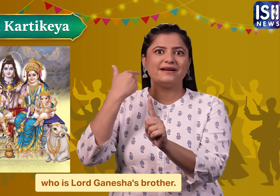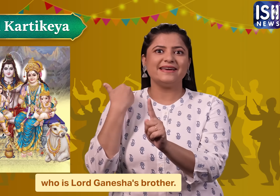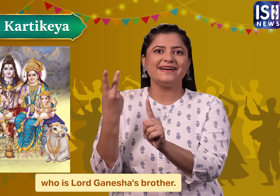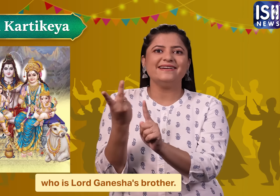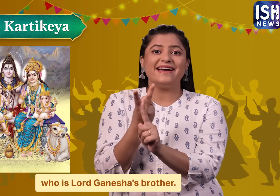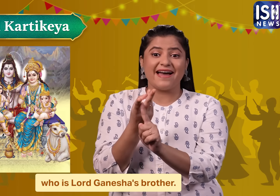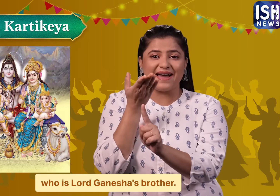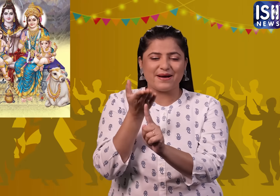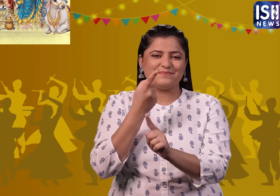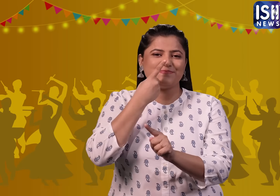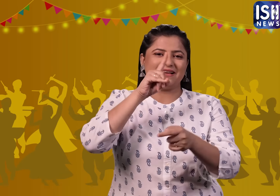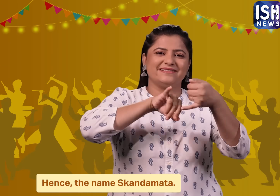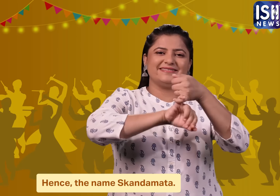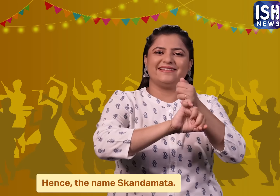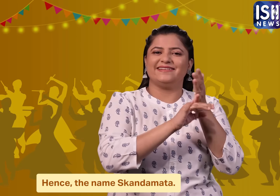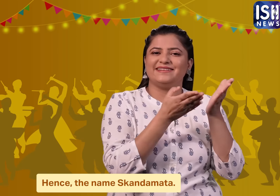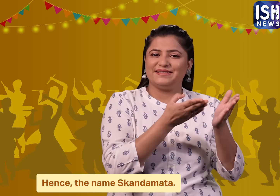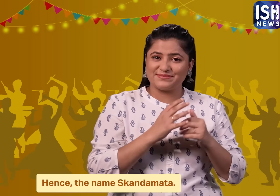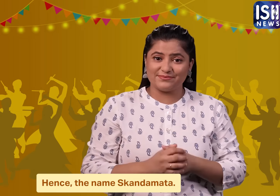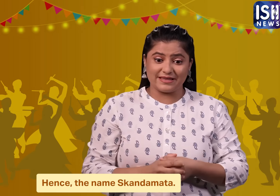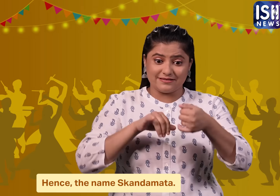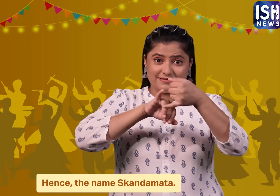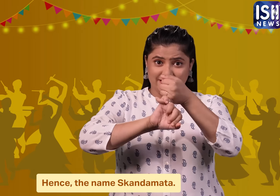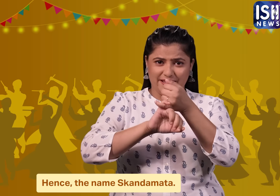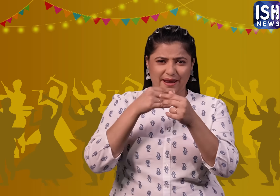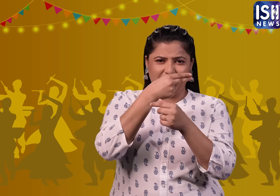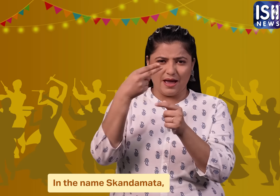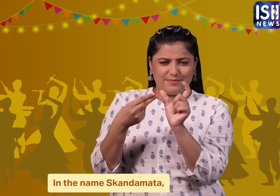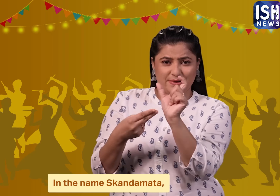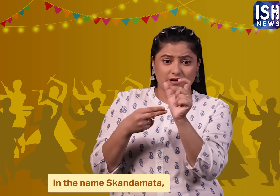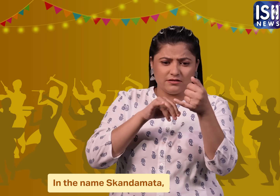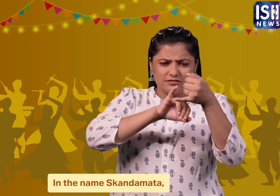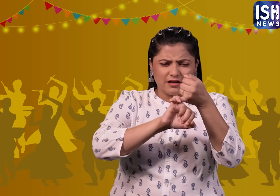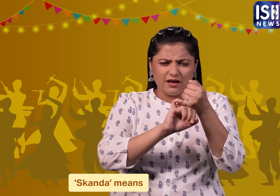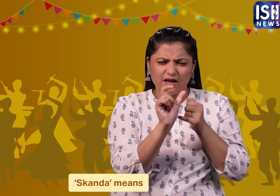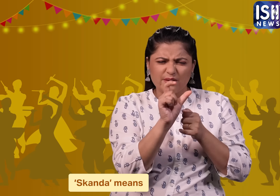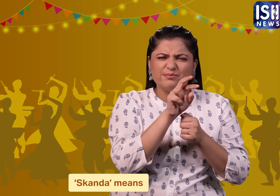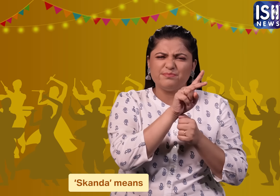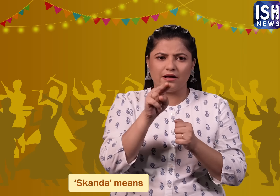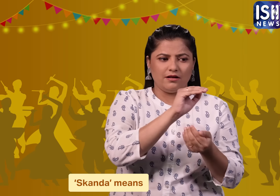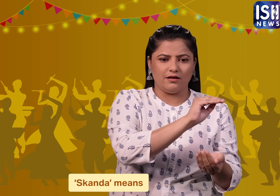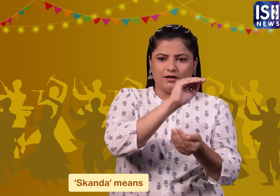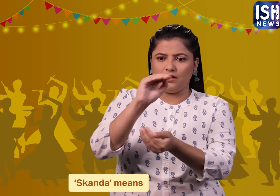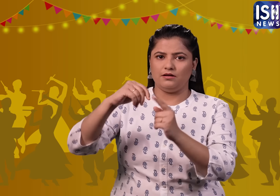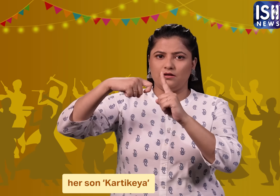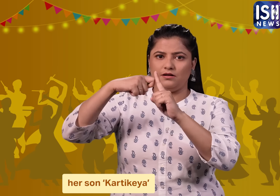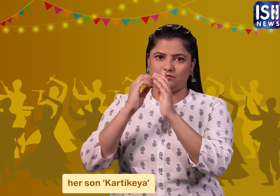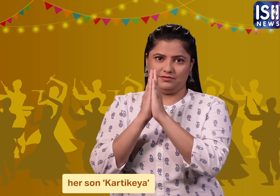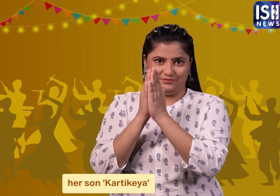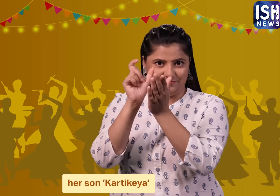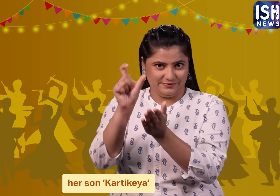के भाई है, इसलिए उनका नाम स्कंद माता पड़ा। स्कंद माता में स्कंद का अर्थ है पुत्र